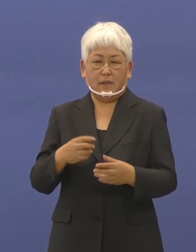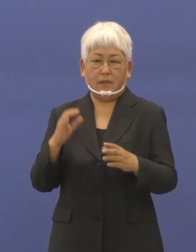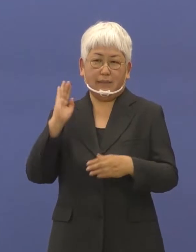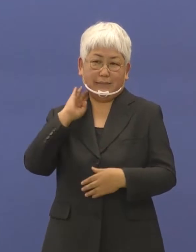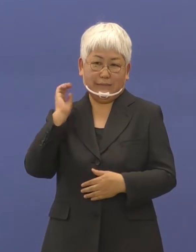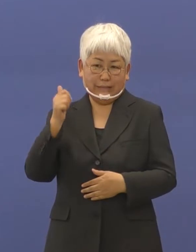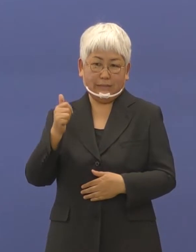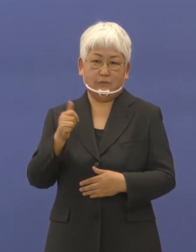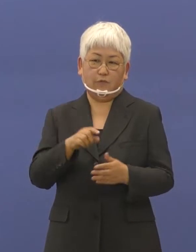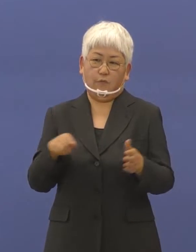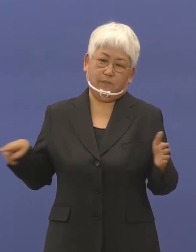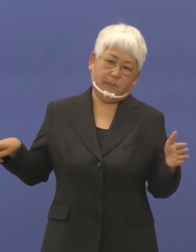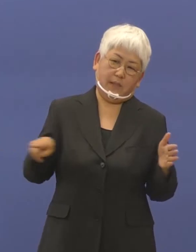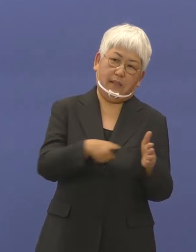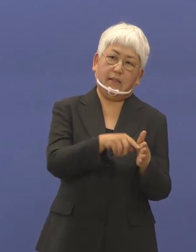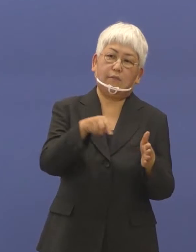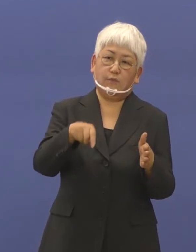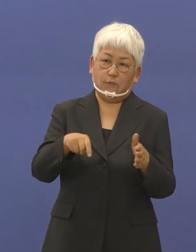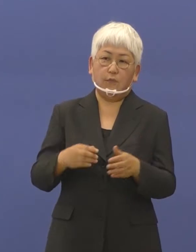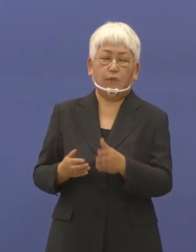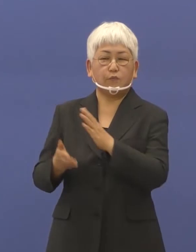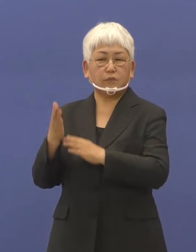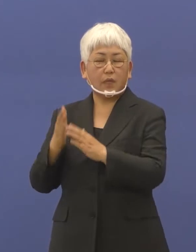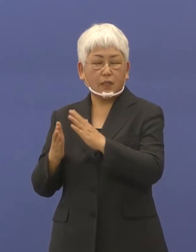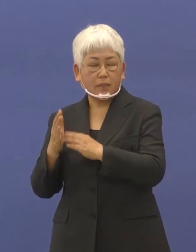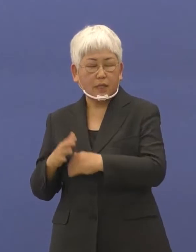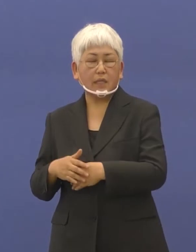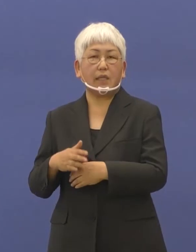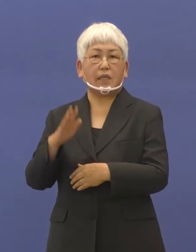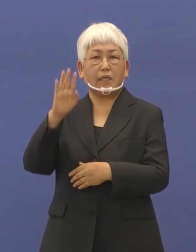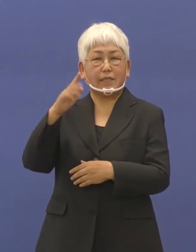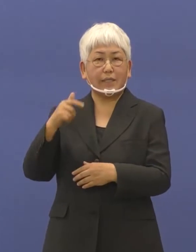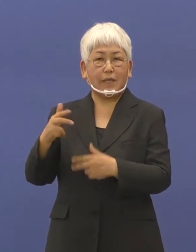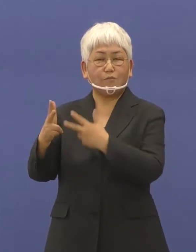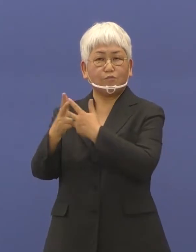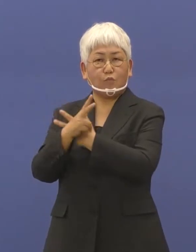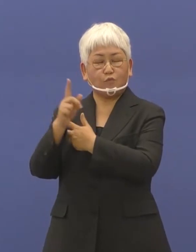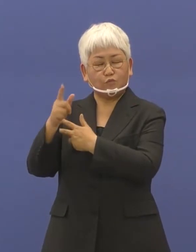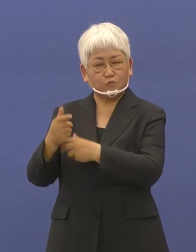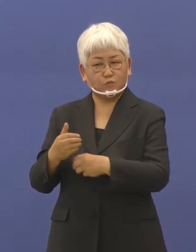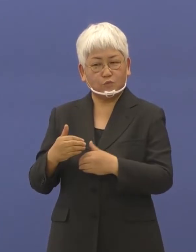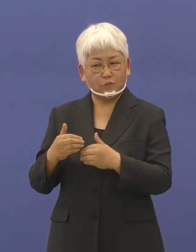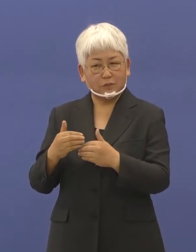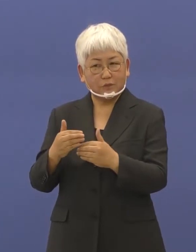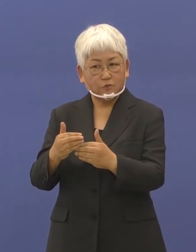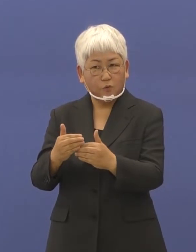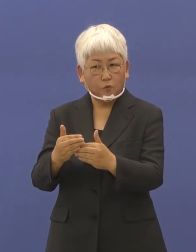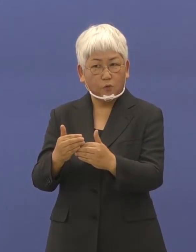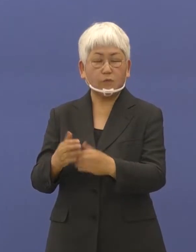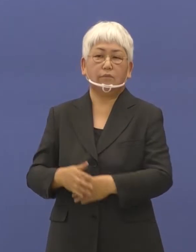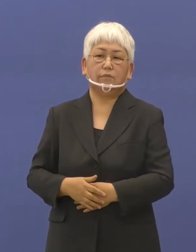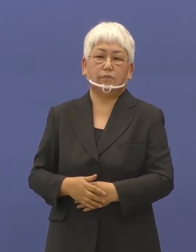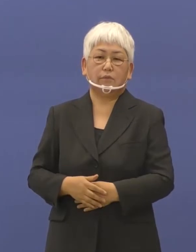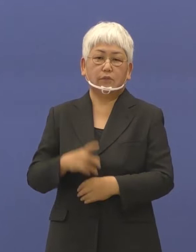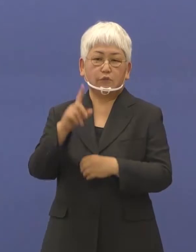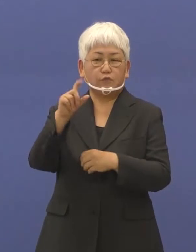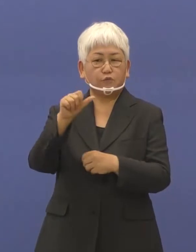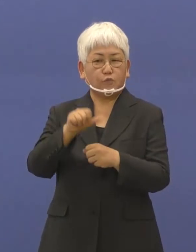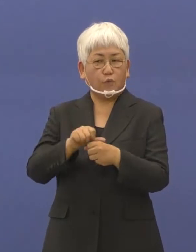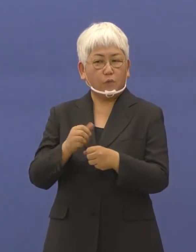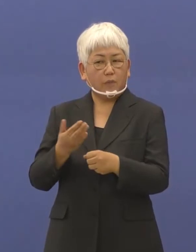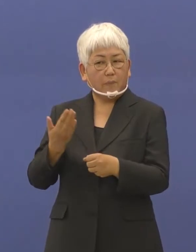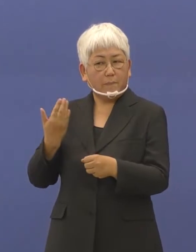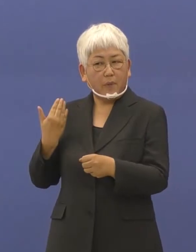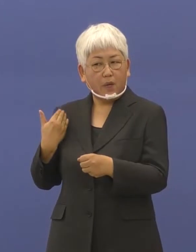題の大きなところである県北沿岸振興、こちらについてはこの15年振り返られ